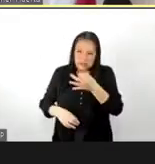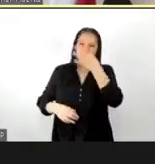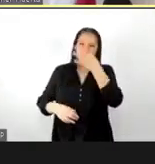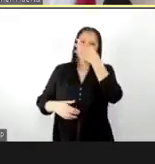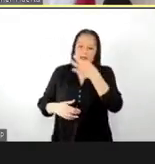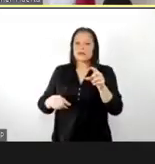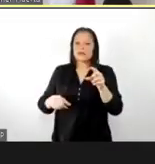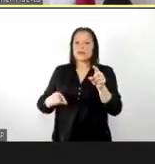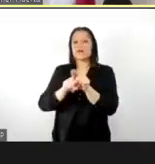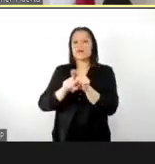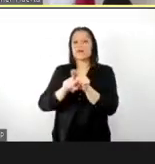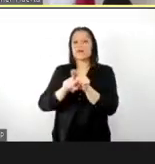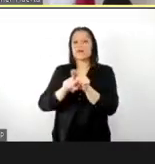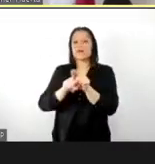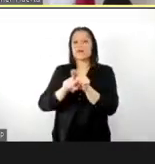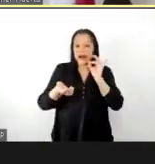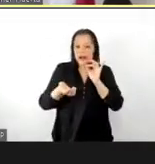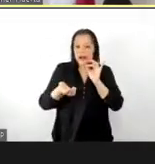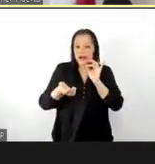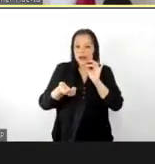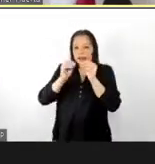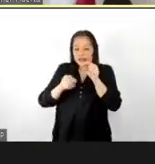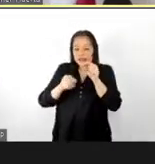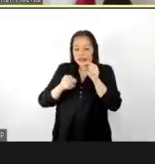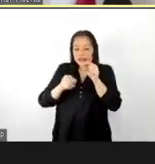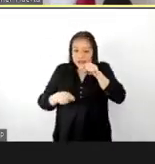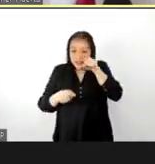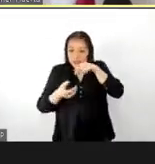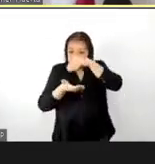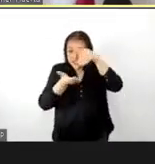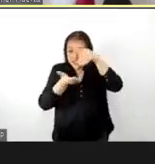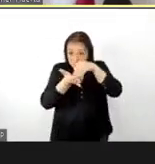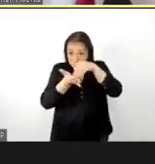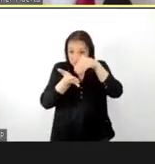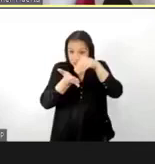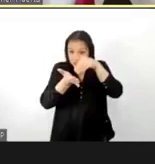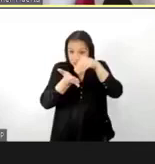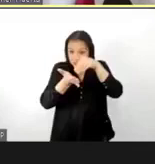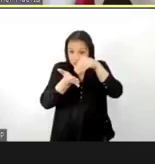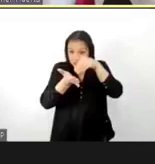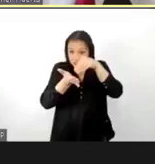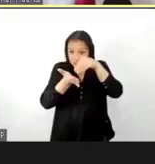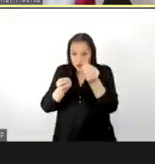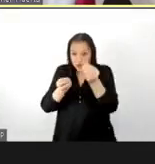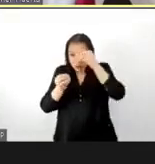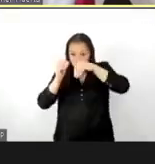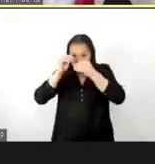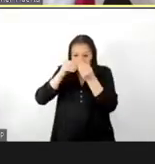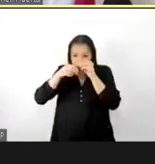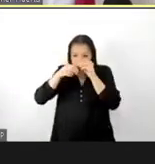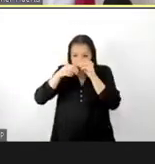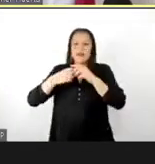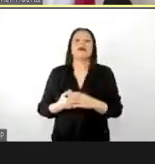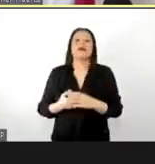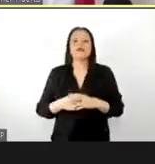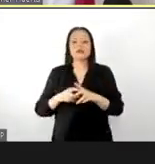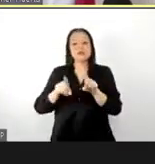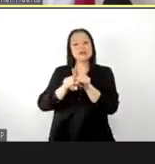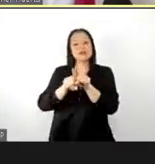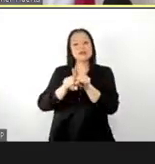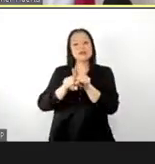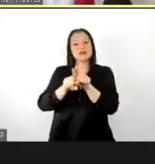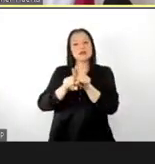resfrío le sacan su centro y le ponen pedazos de este genoma del coronavirus. Entonces el virus de resfrío se